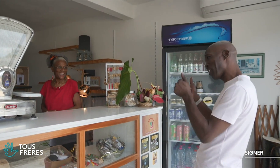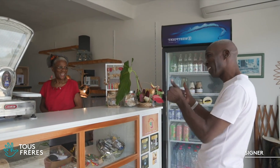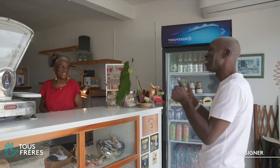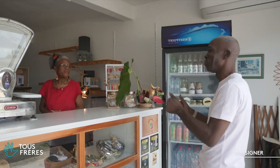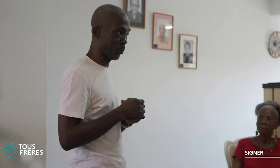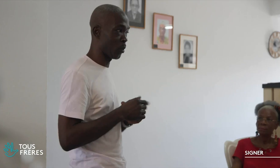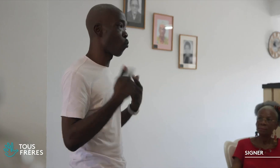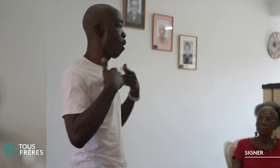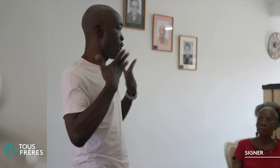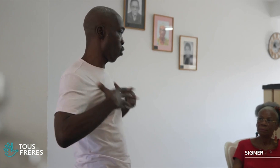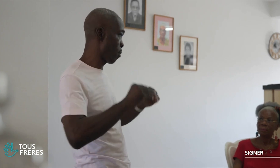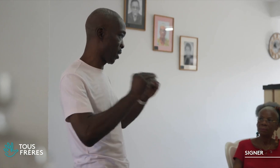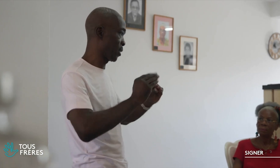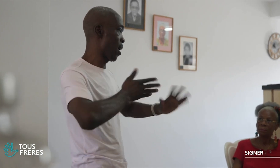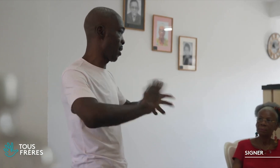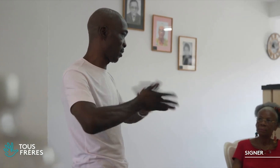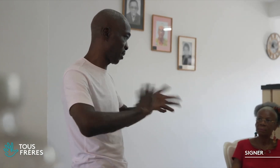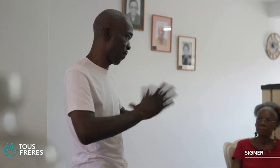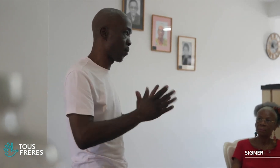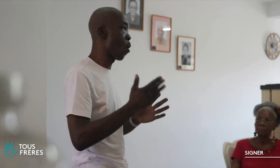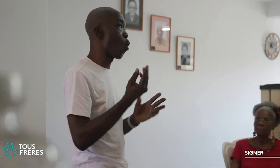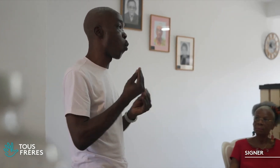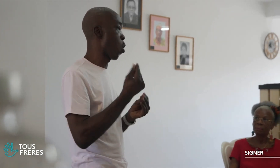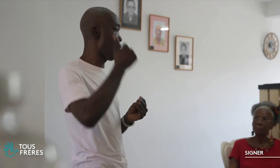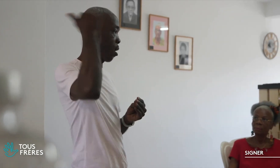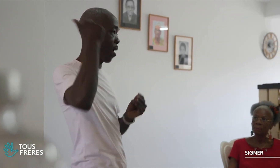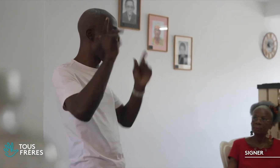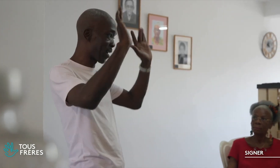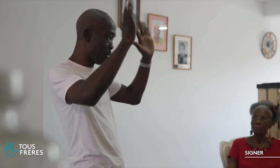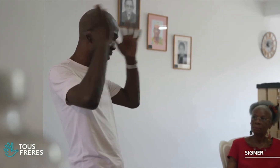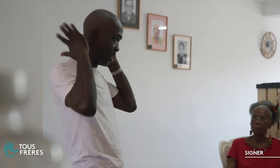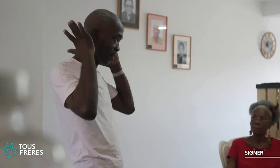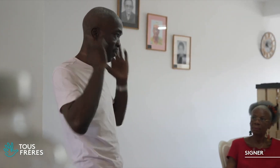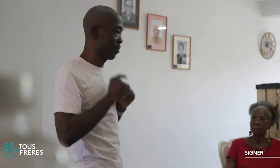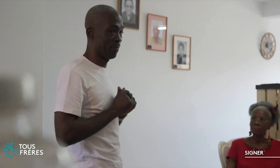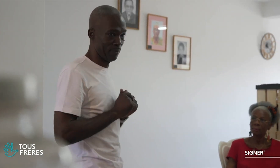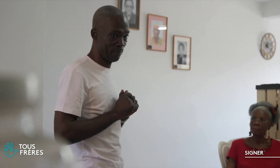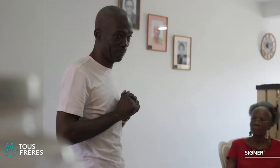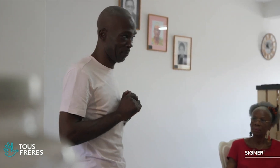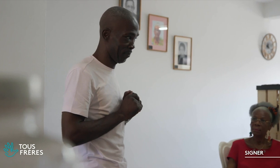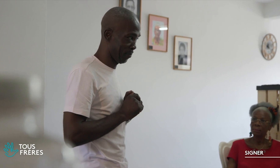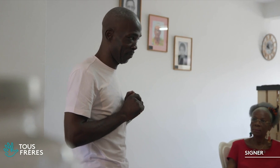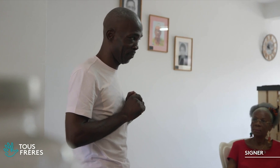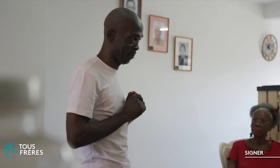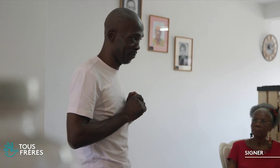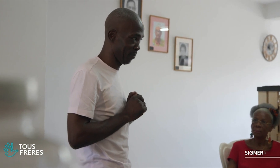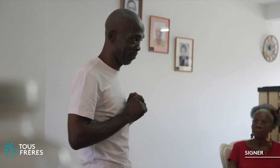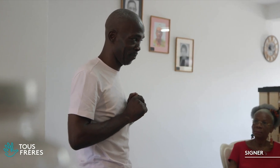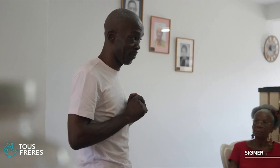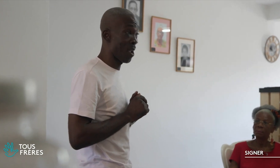super. Mon métier, je suis formateur en langue des signes et je travaille à EFETA, à